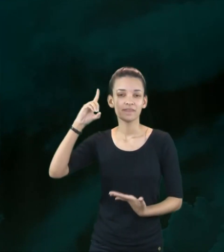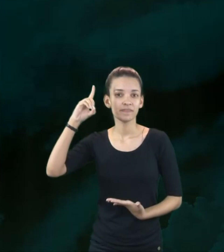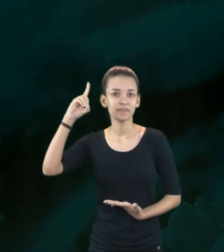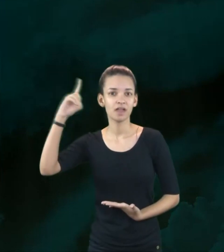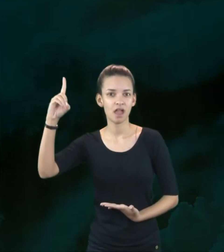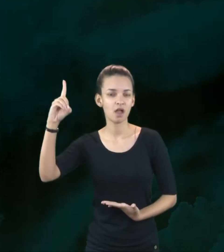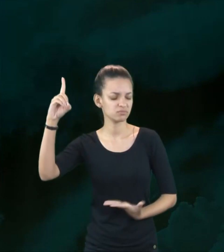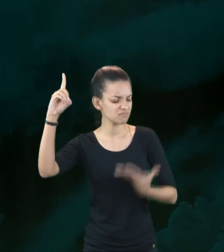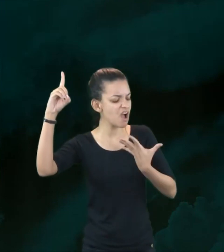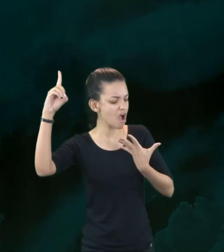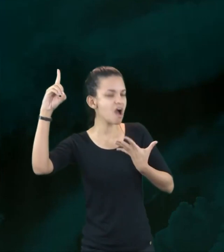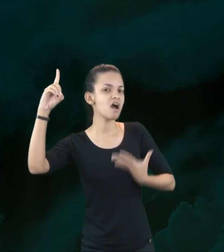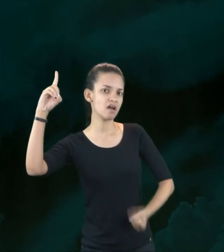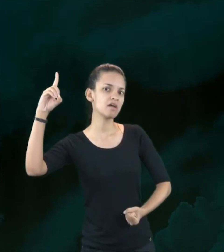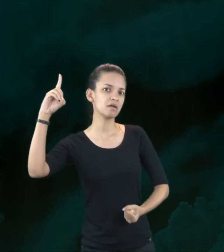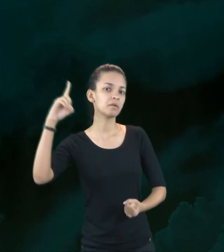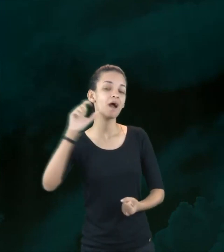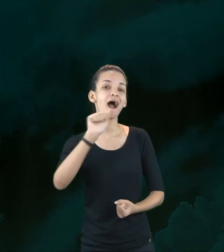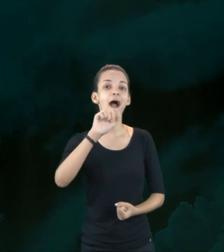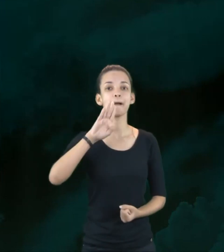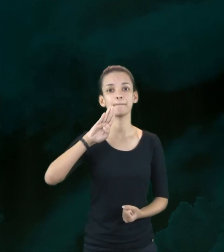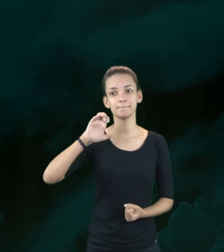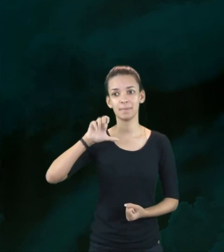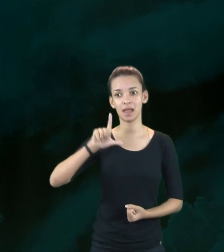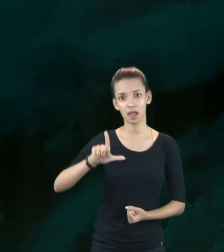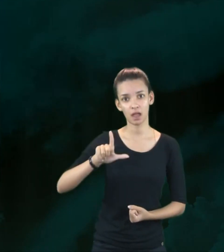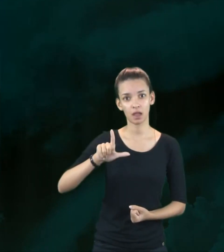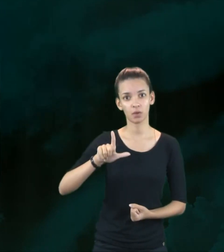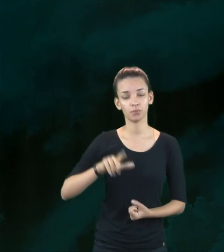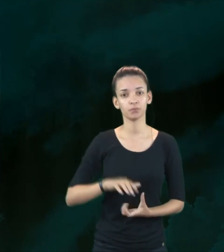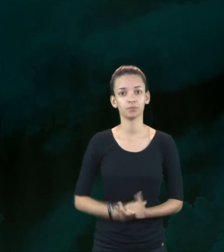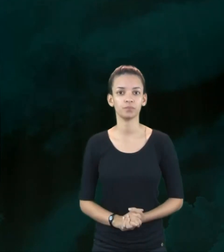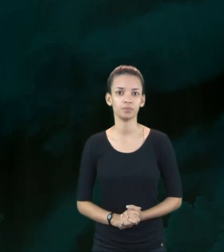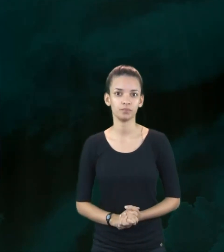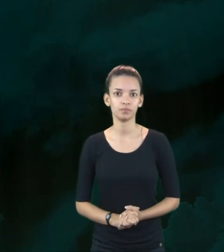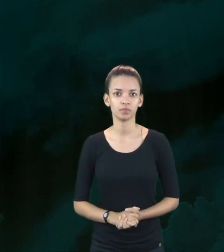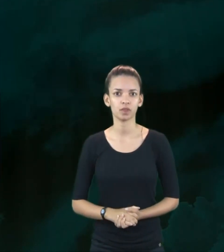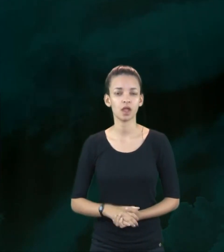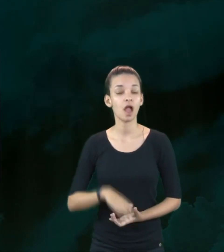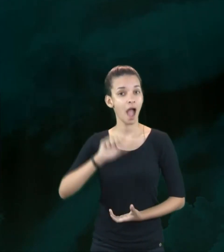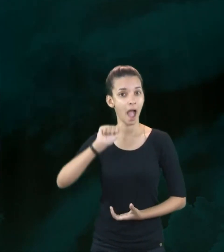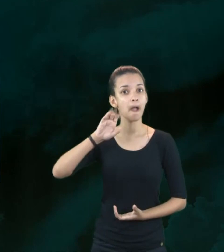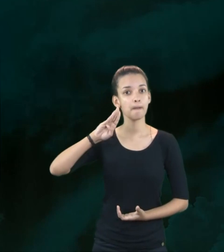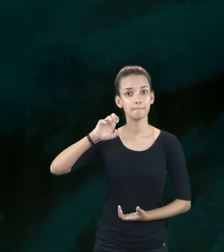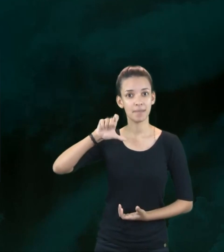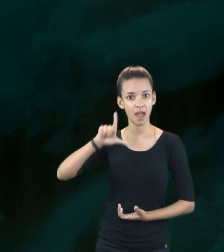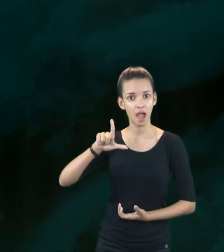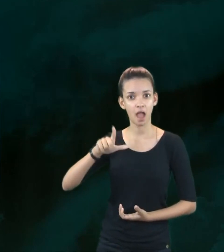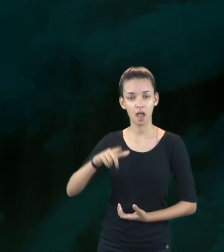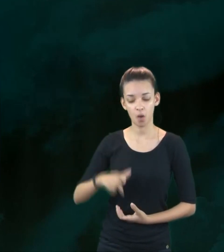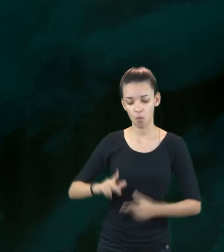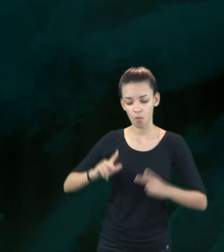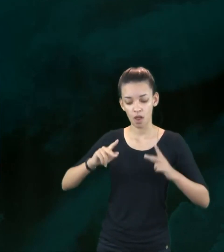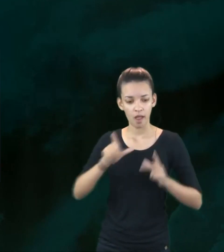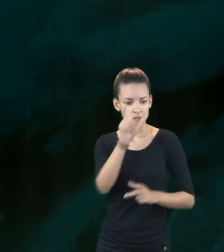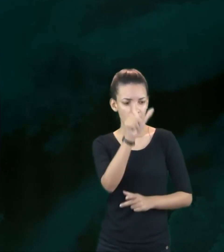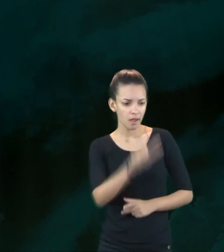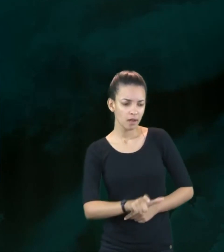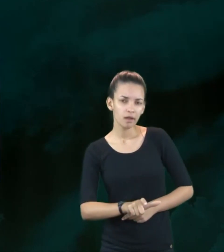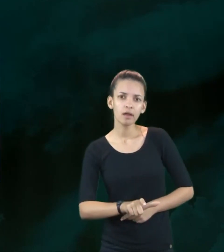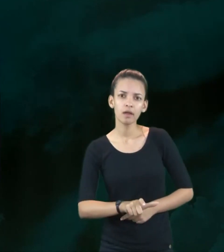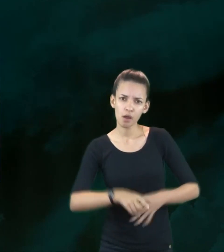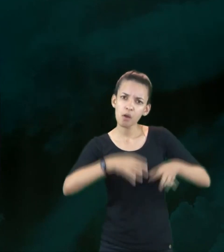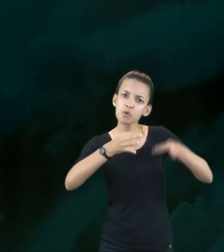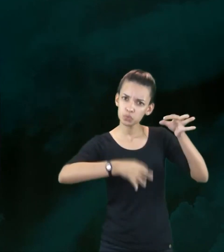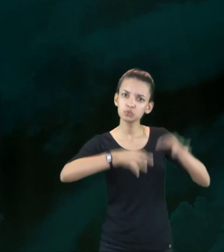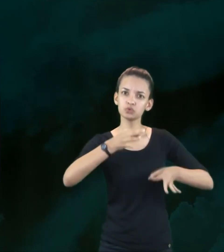Então Abel, filho de Adão, certo? Ele era um homem íntegro, um homem justo, então ainda manteve uma certa ligação com